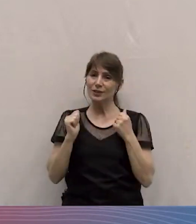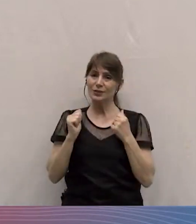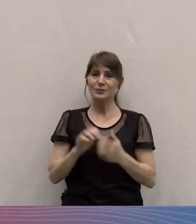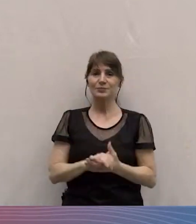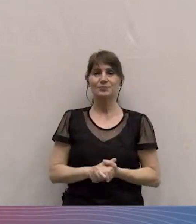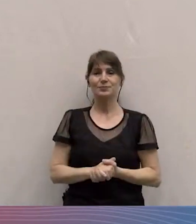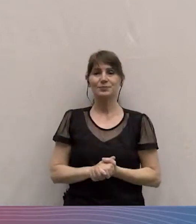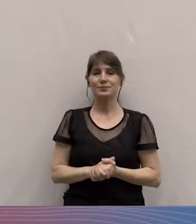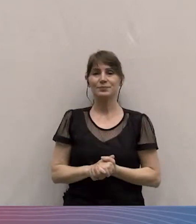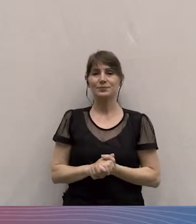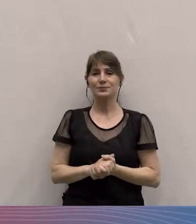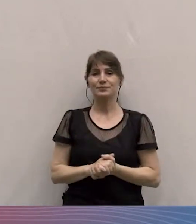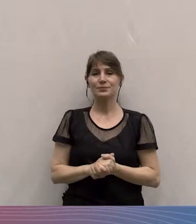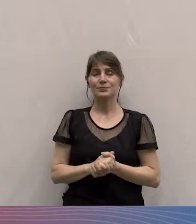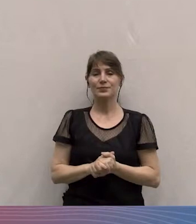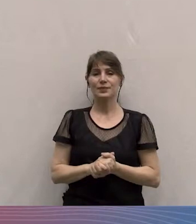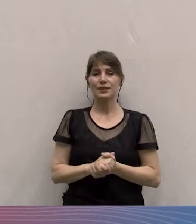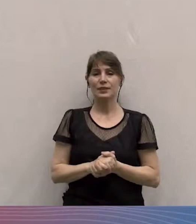nem